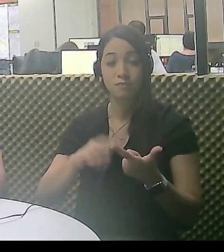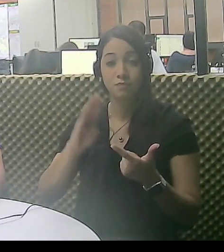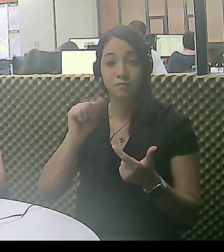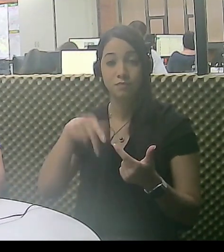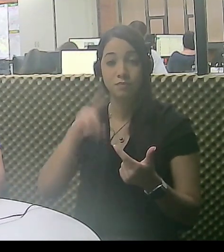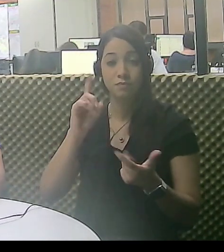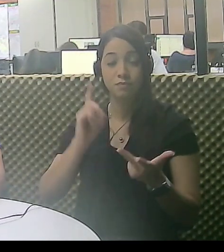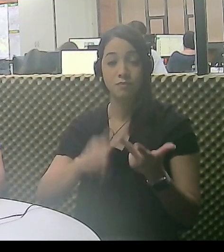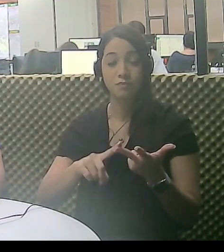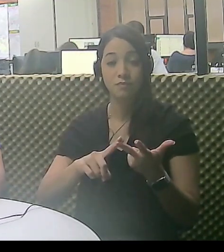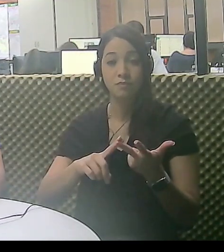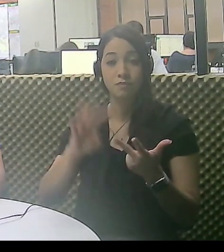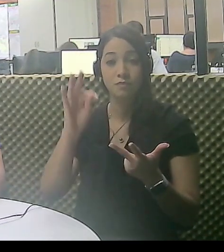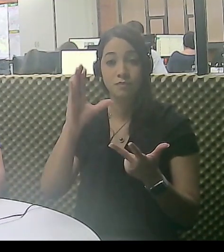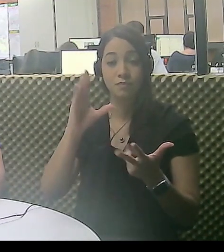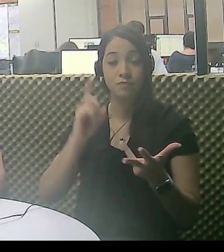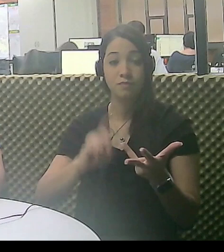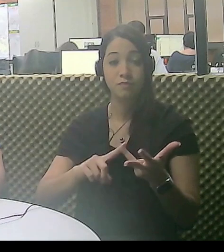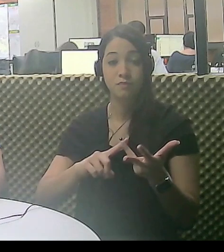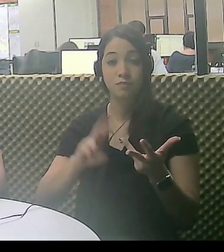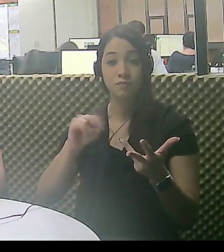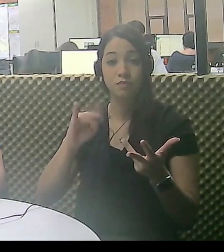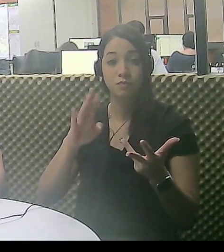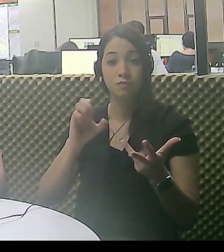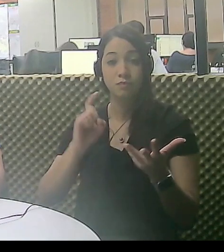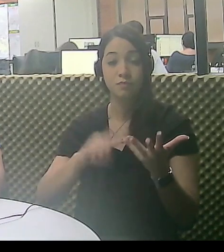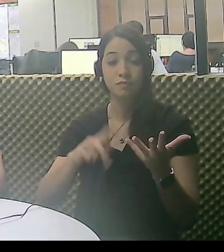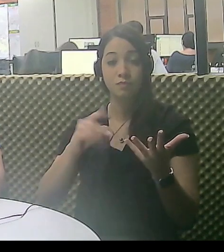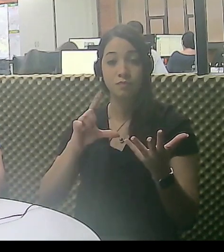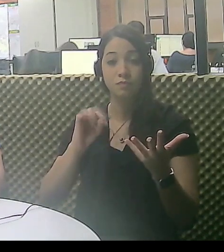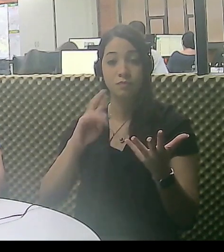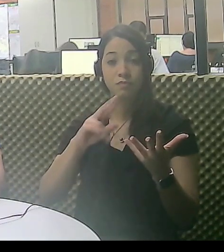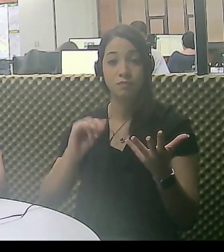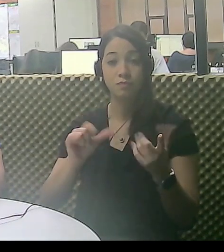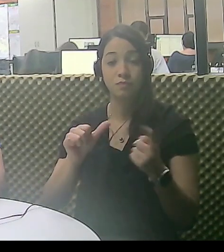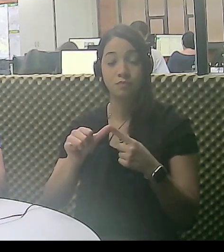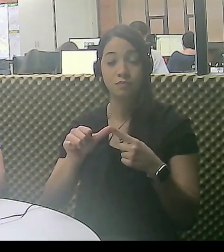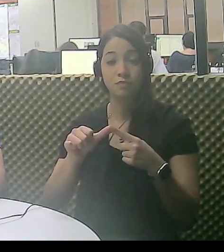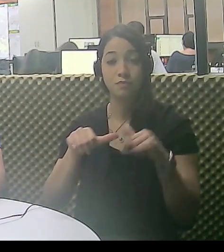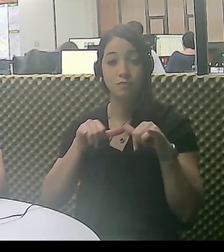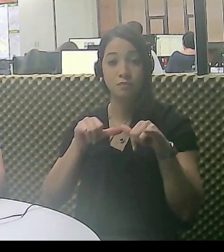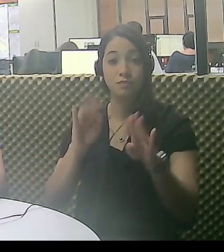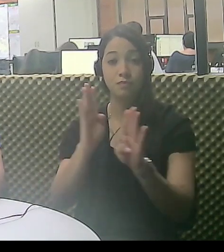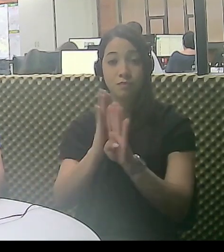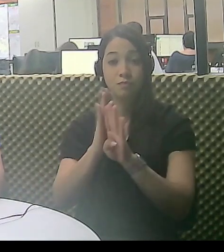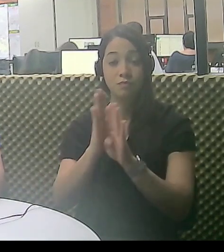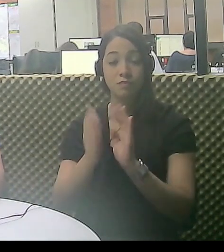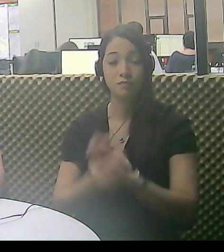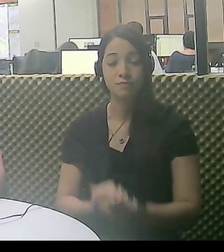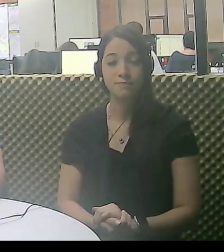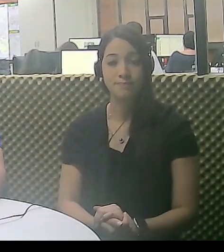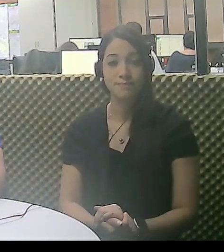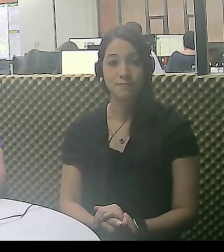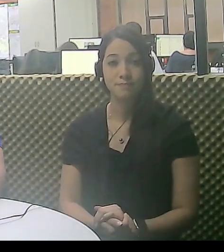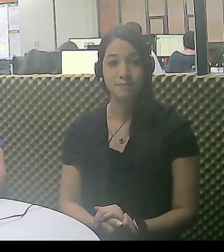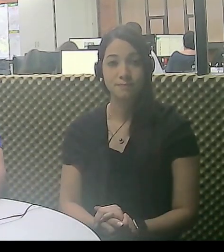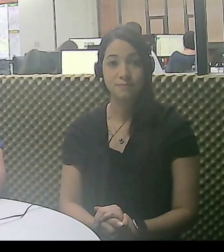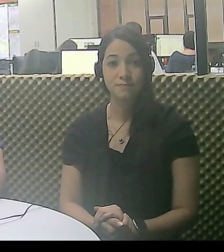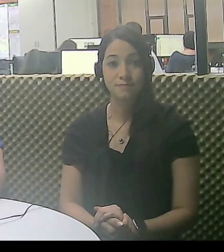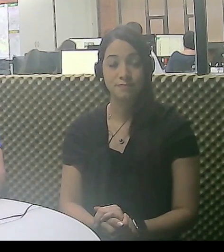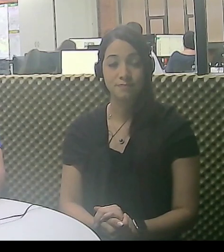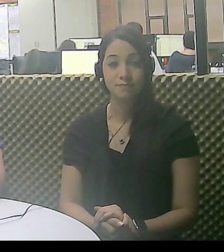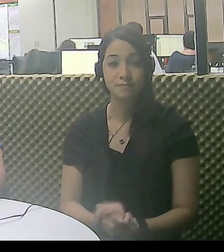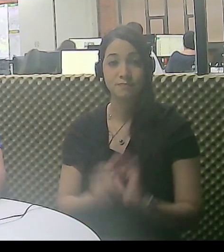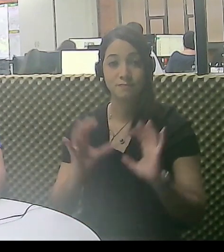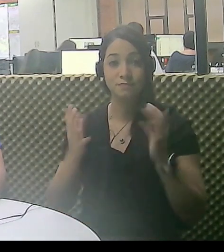Band Triângulo, Terminal Central, Uniub, Politriz e Rede Bretas de Supermercados. As